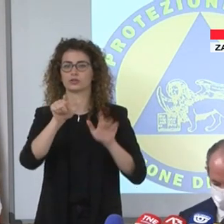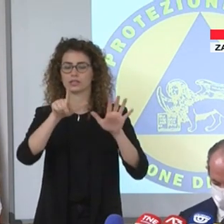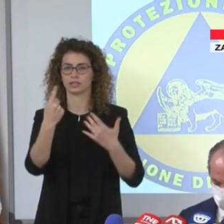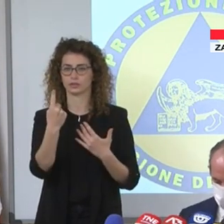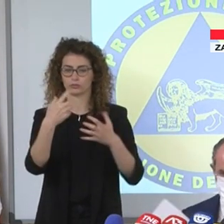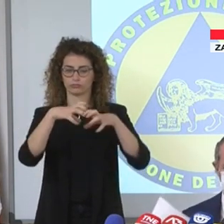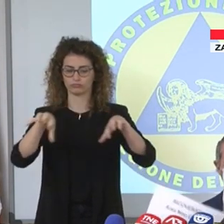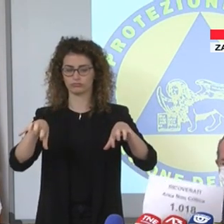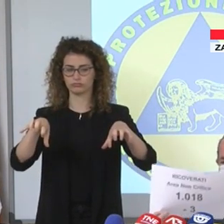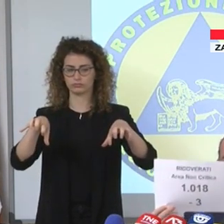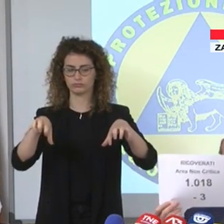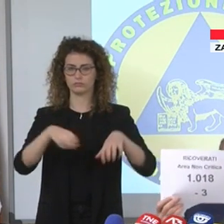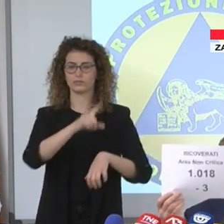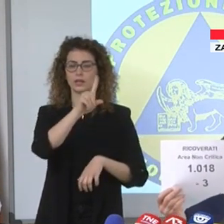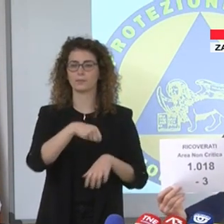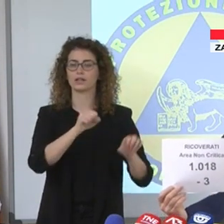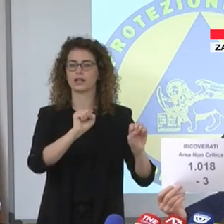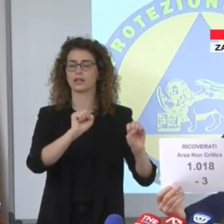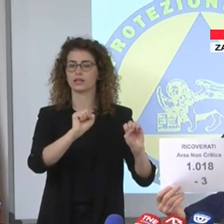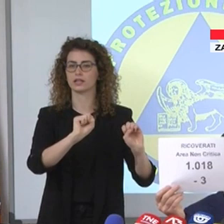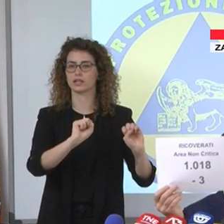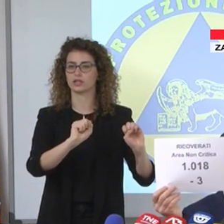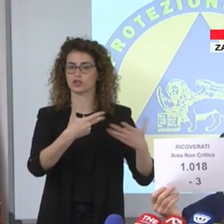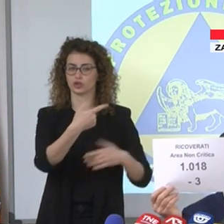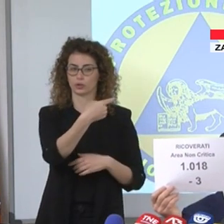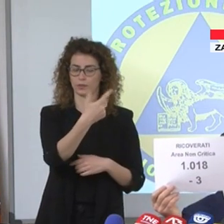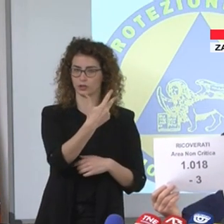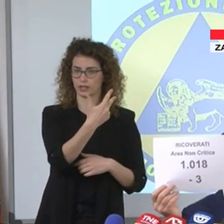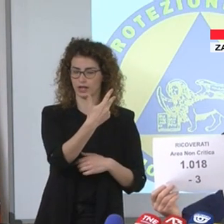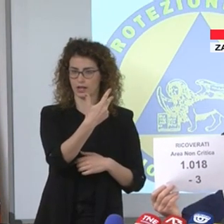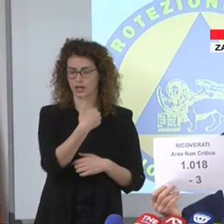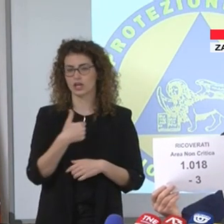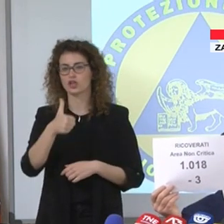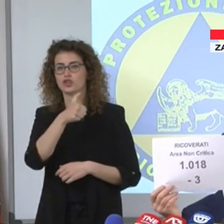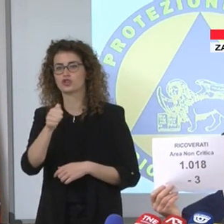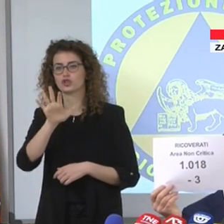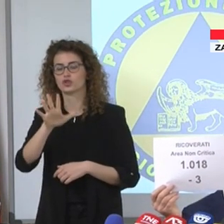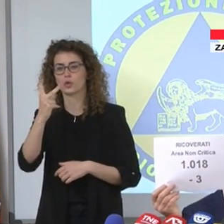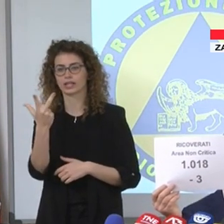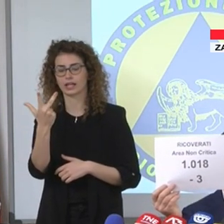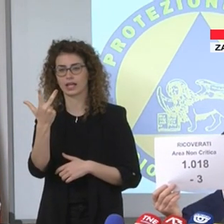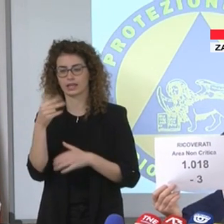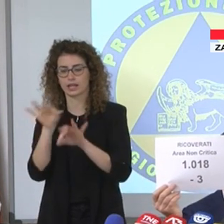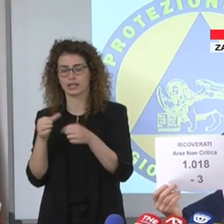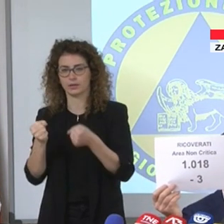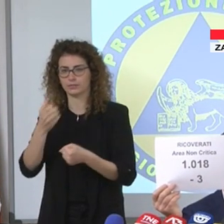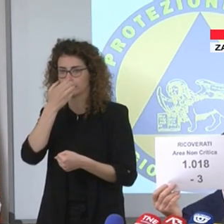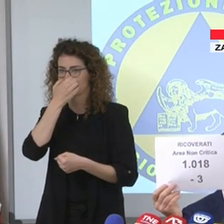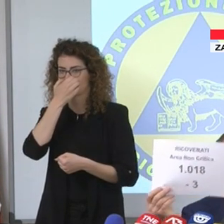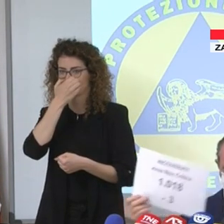1.171 sono così suddivisi, 1.018 meno 3, 153 in terapia intensiva